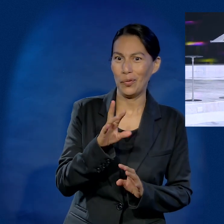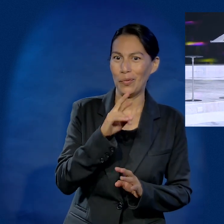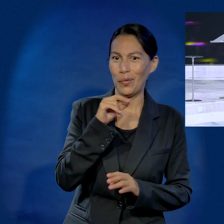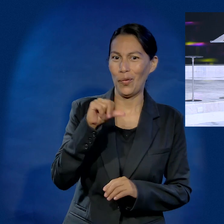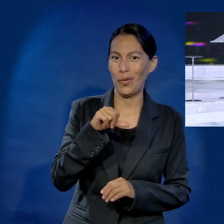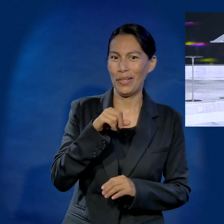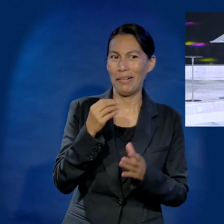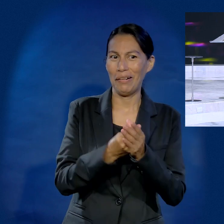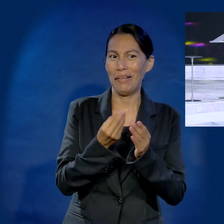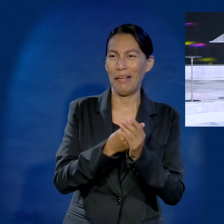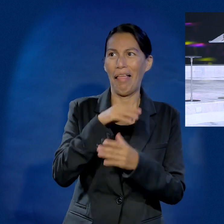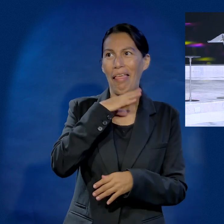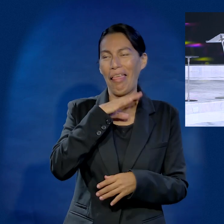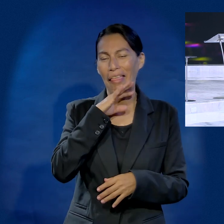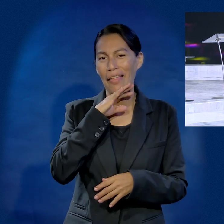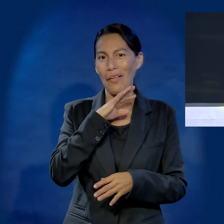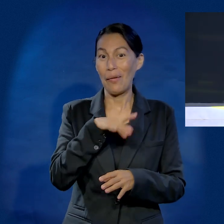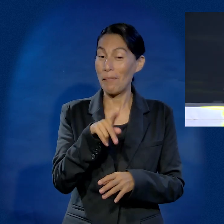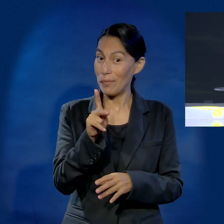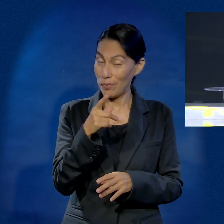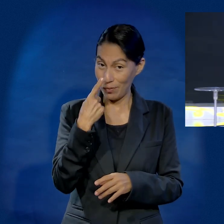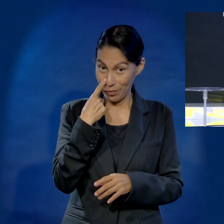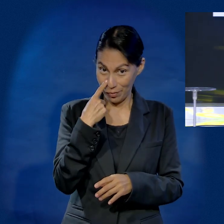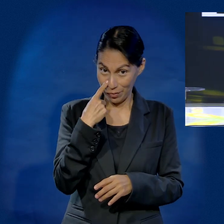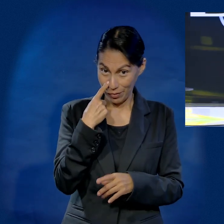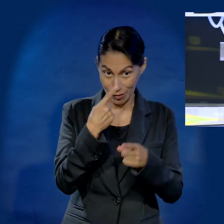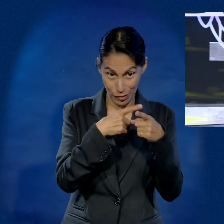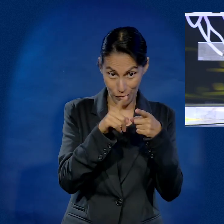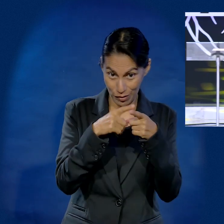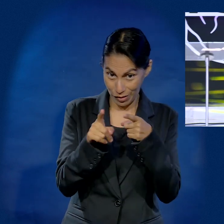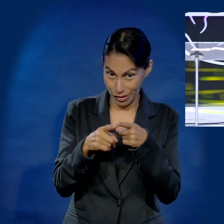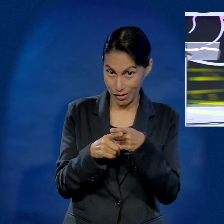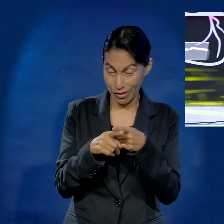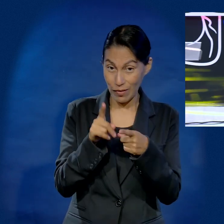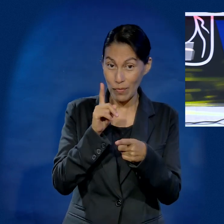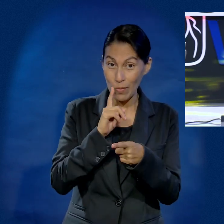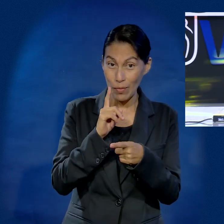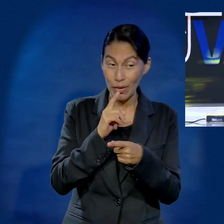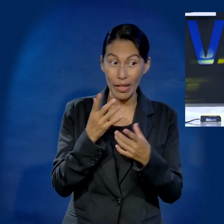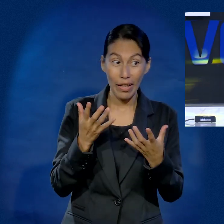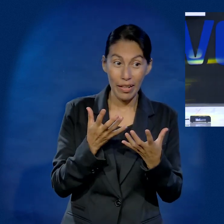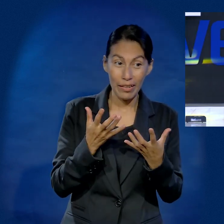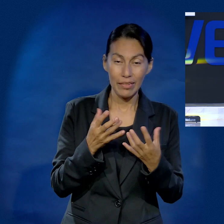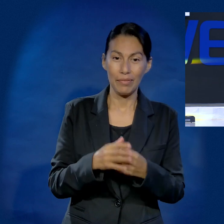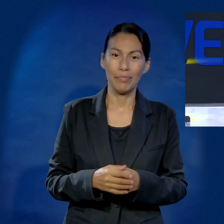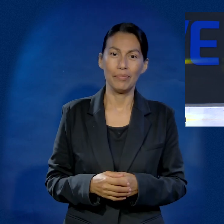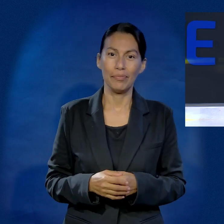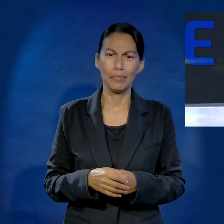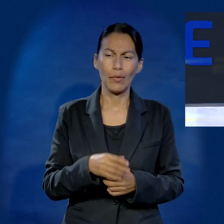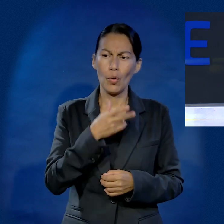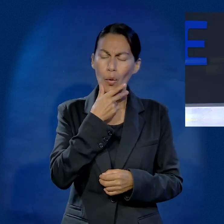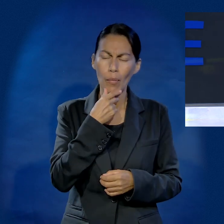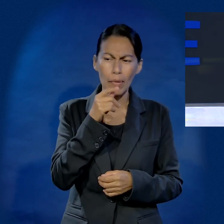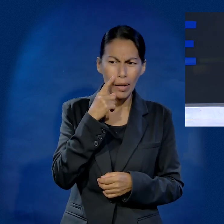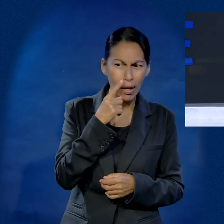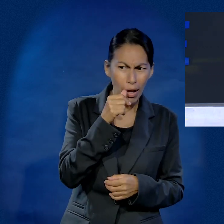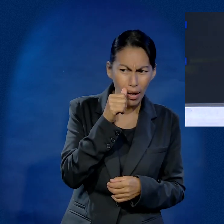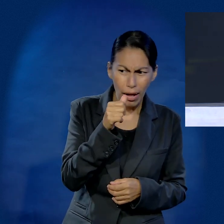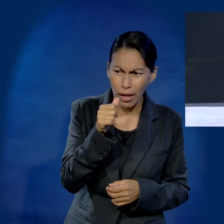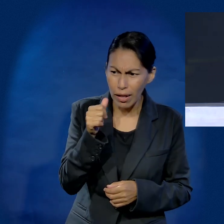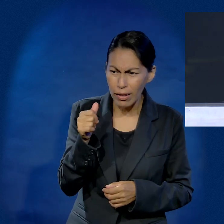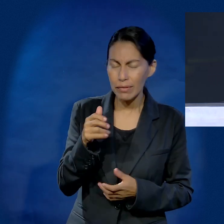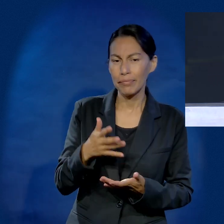Mejor ya no doy más, porque van a distraerse las clases esta mañana. Pero hablo señales. señales,